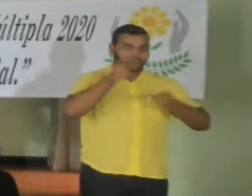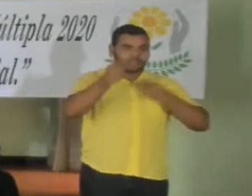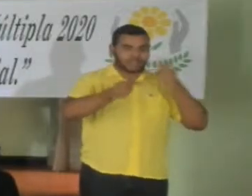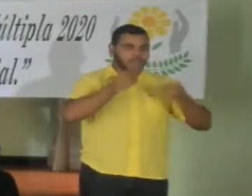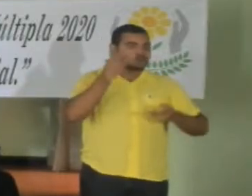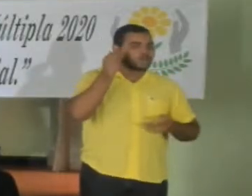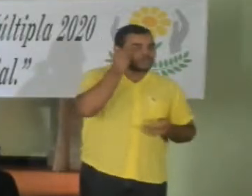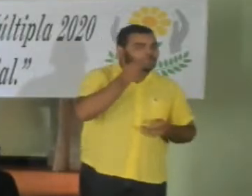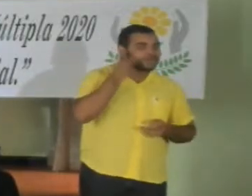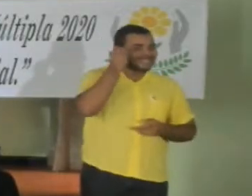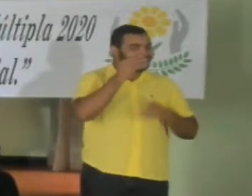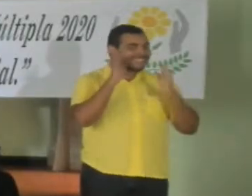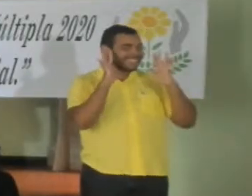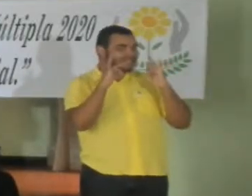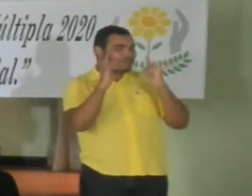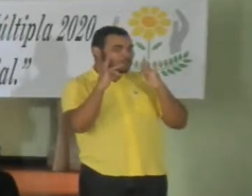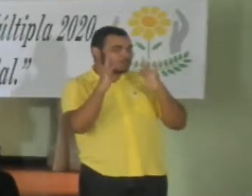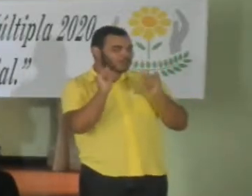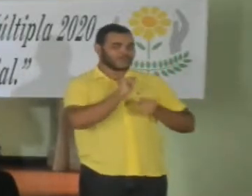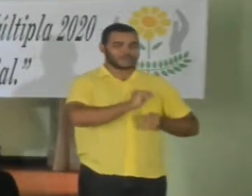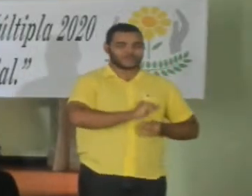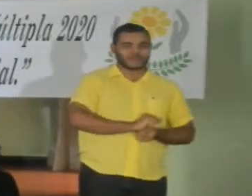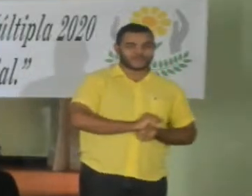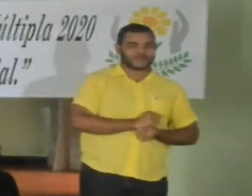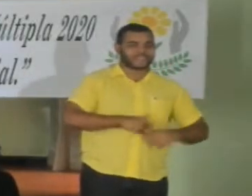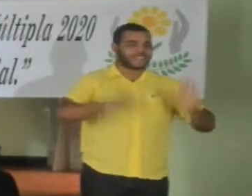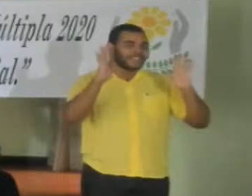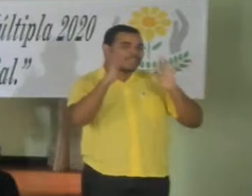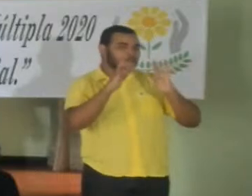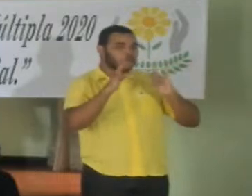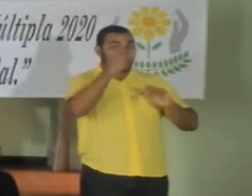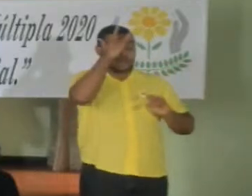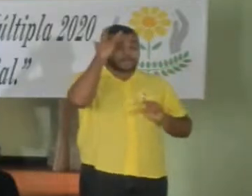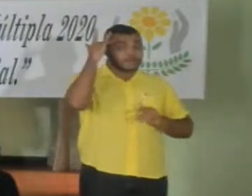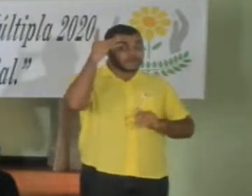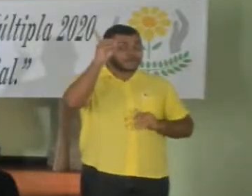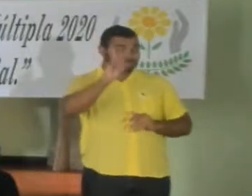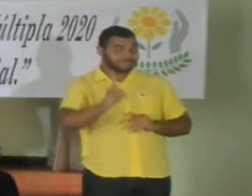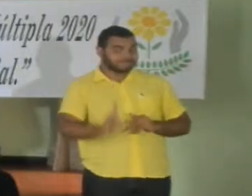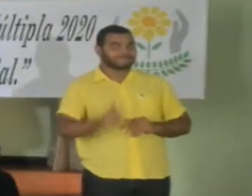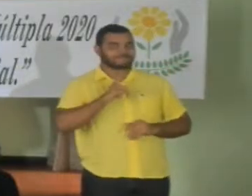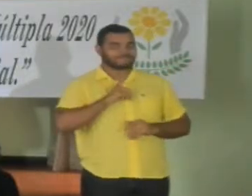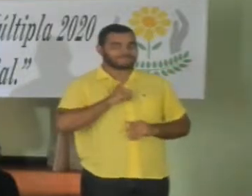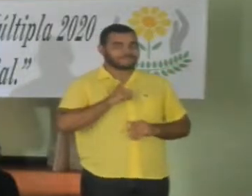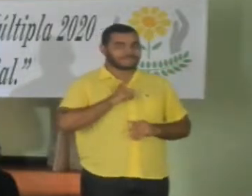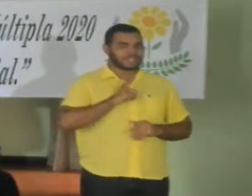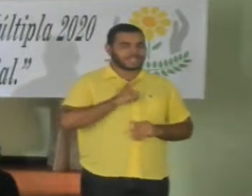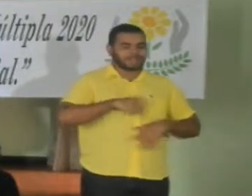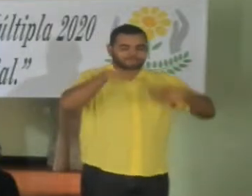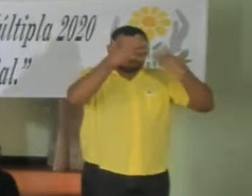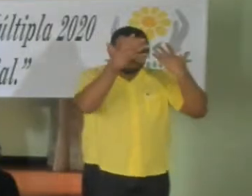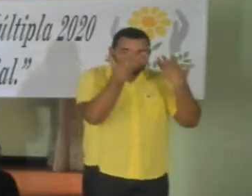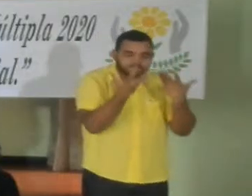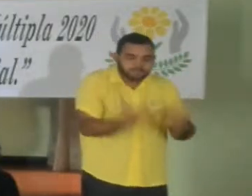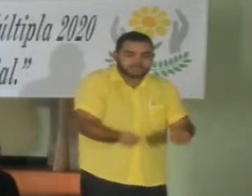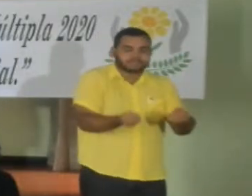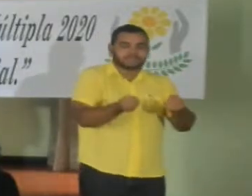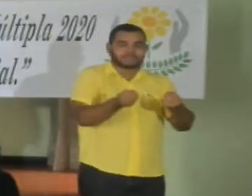depoimento sobre o namoro como pessoa com deficiência e se permitindo